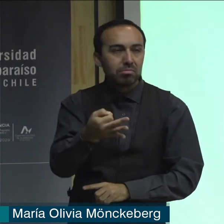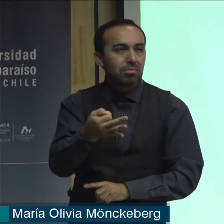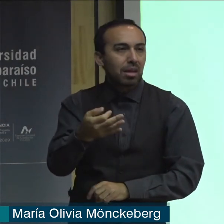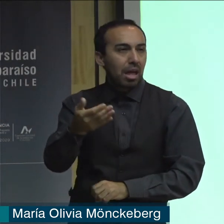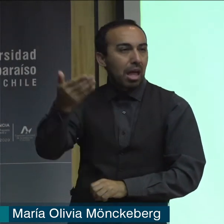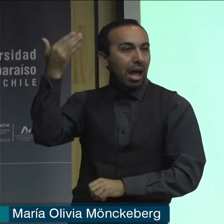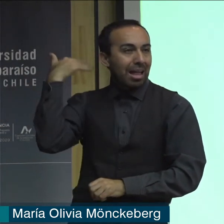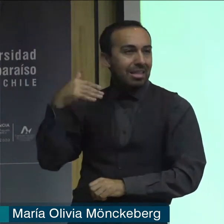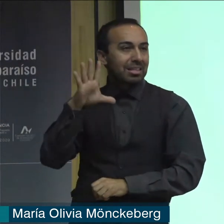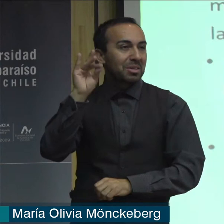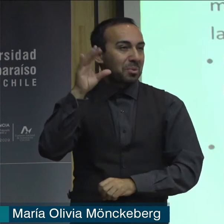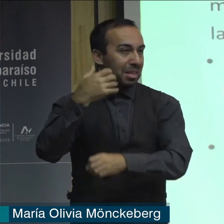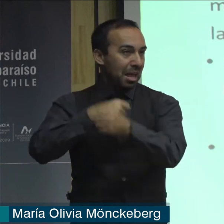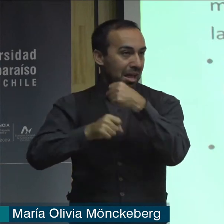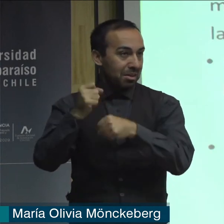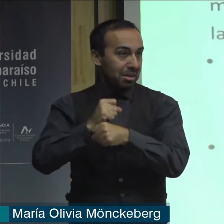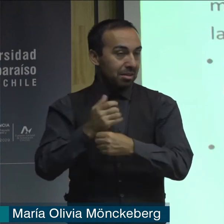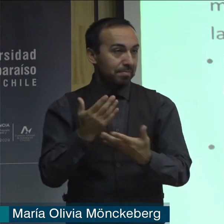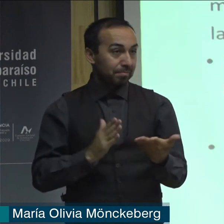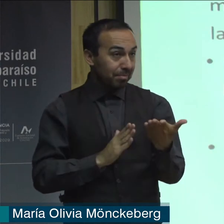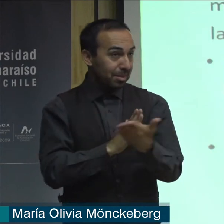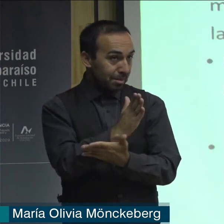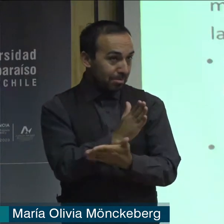ir entrando en materia